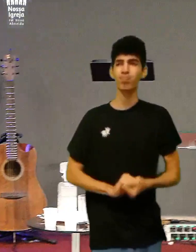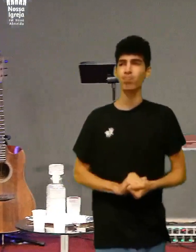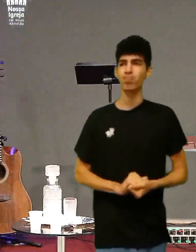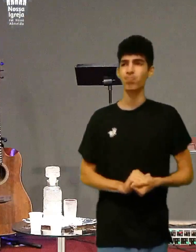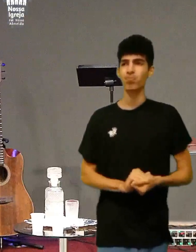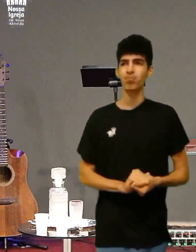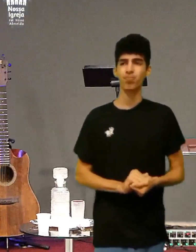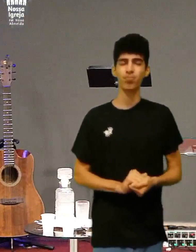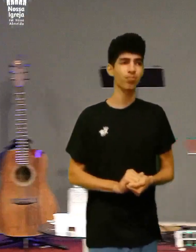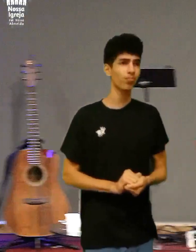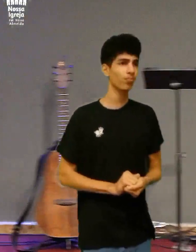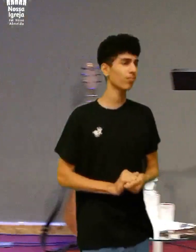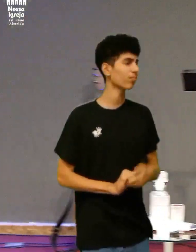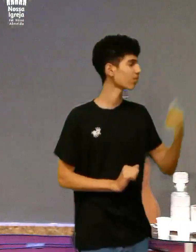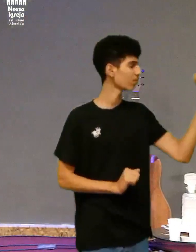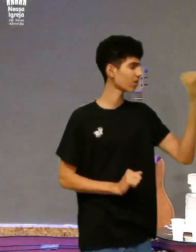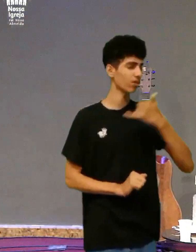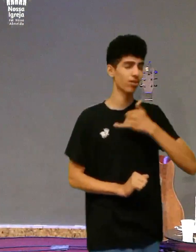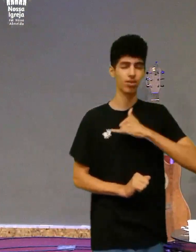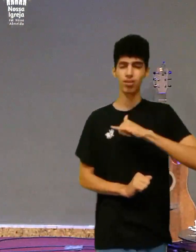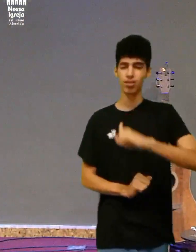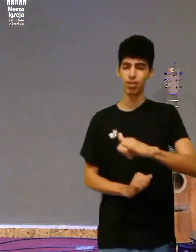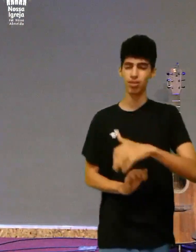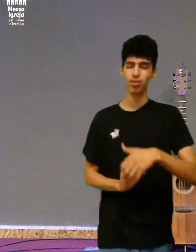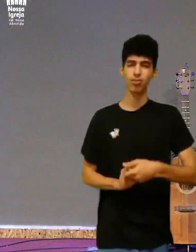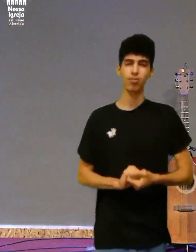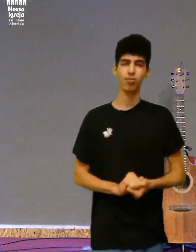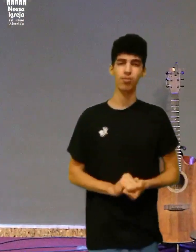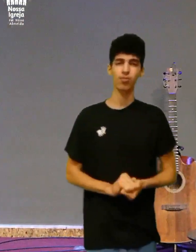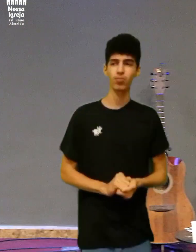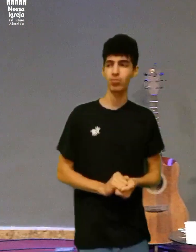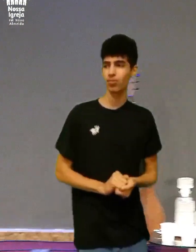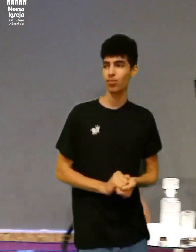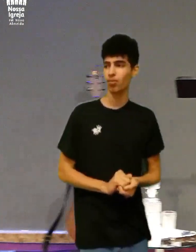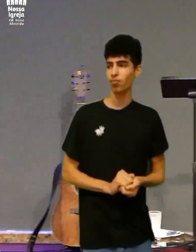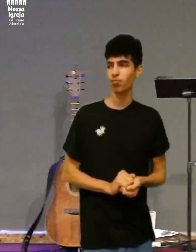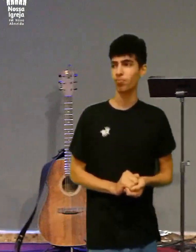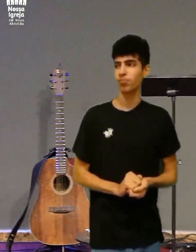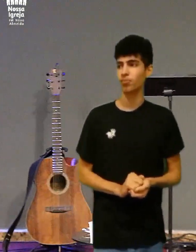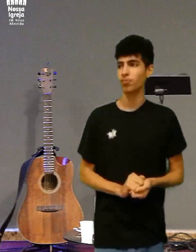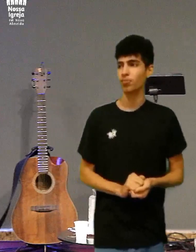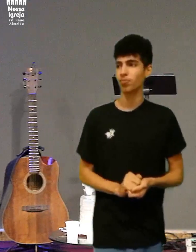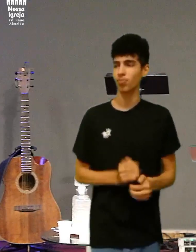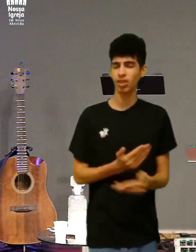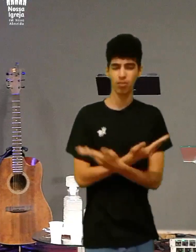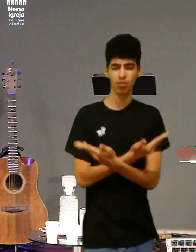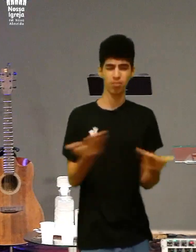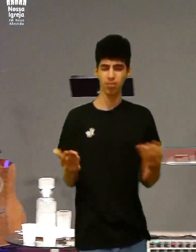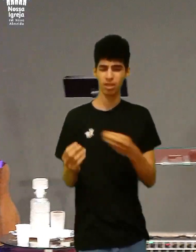Profetiza aos ossos, profetiza aos ossos, profetiza aos ossos secos.